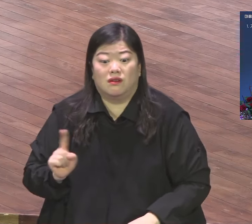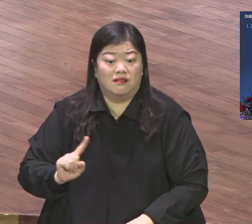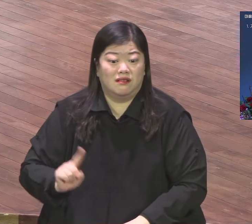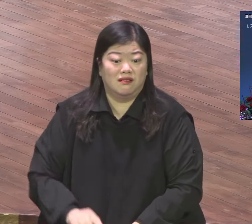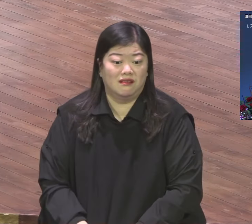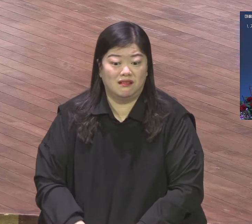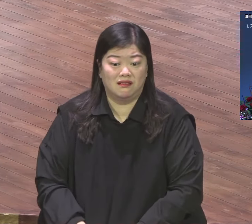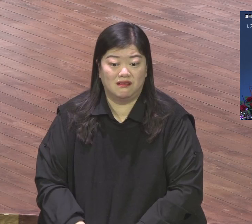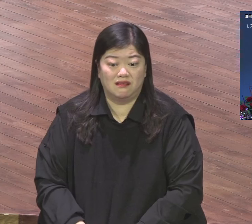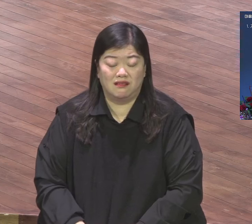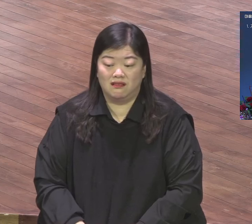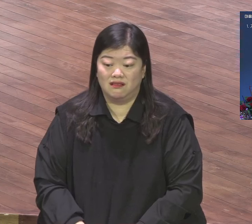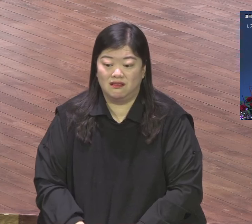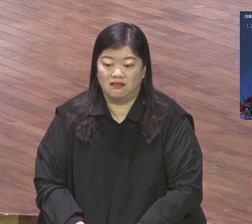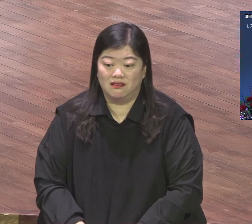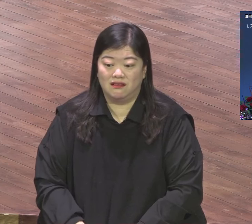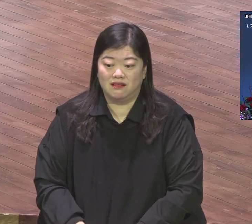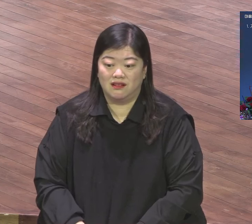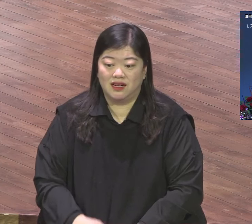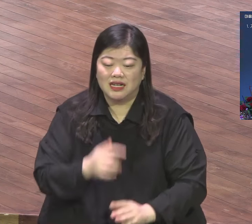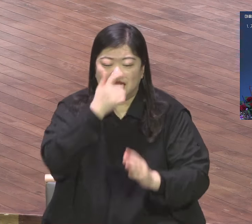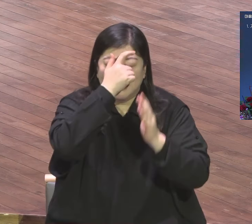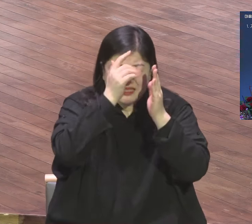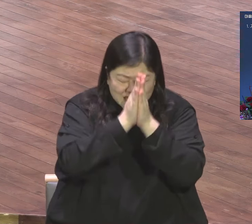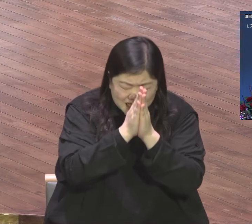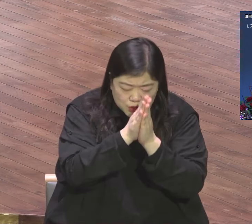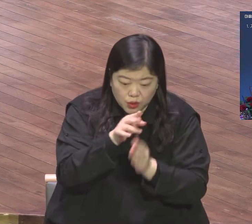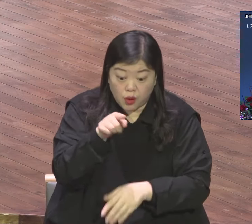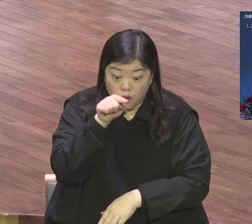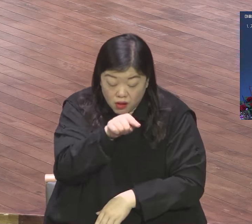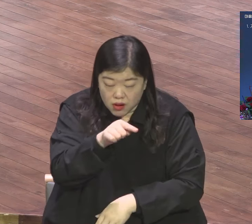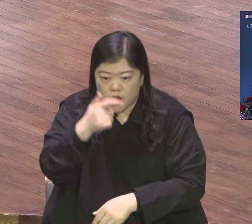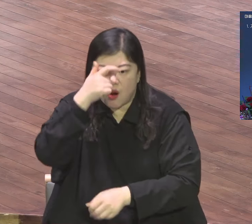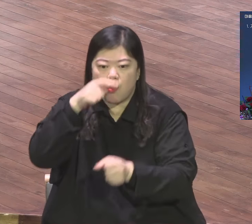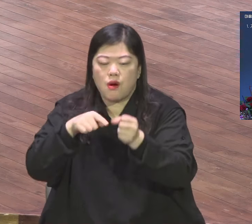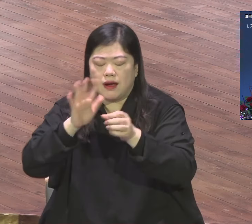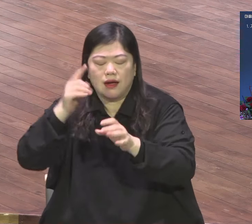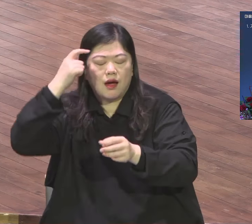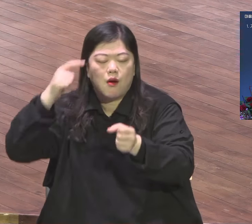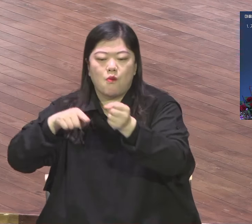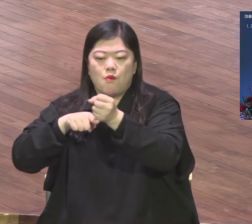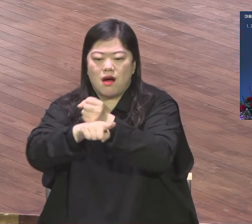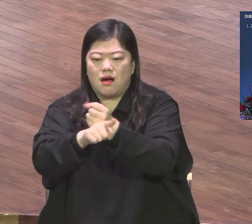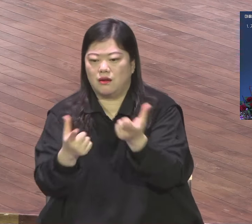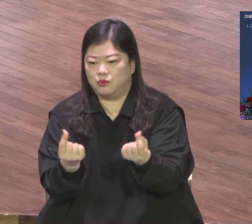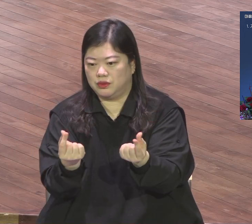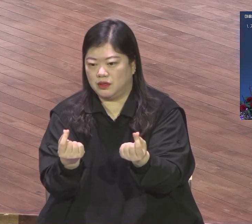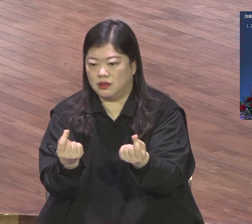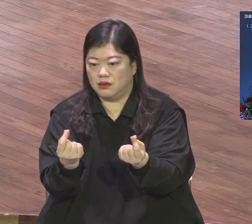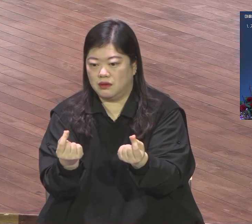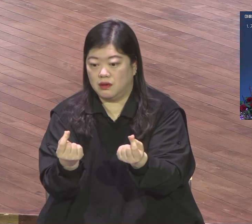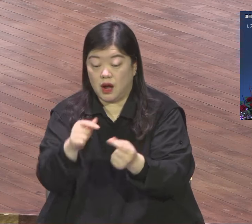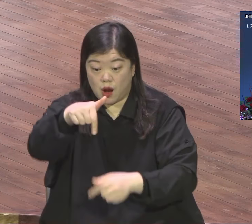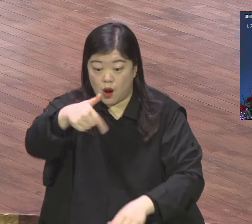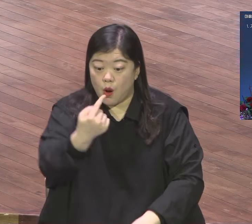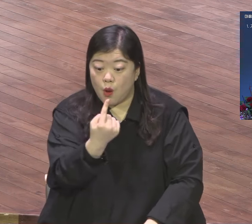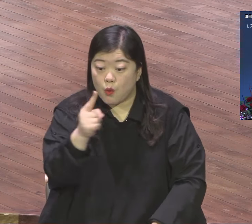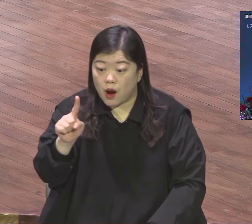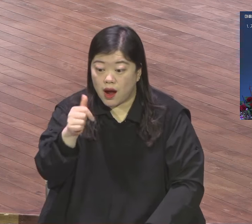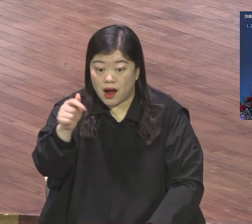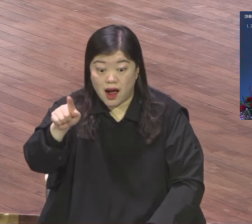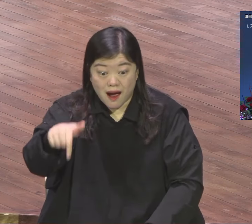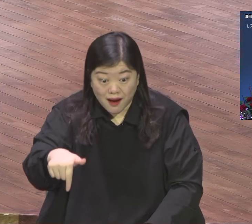기도는요 영적 과학이에요. 영적 과학이라고 분명한 결과가 임하게 되어 있다는